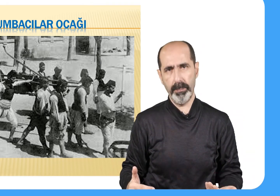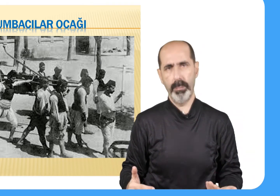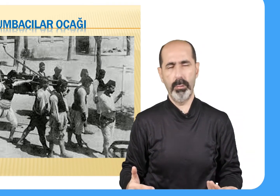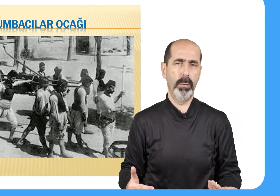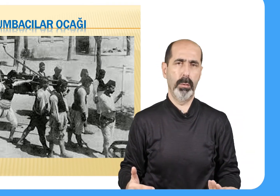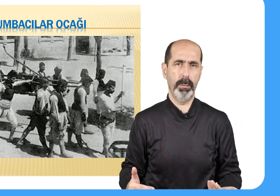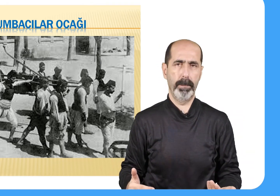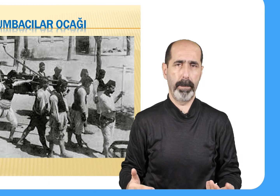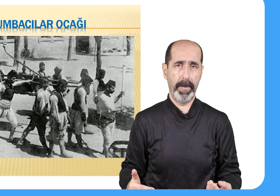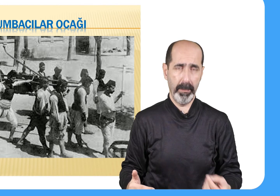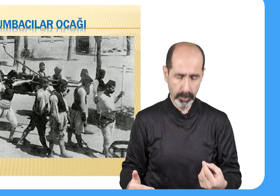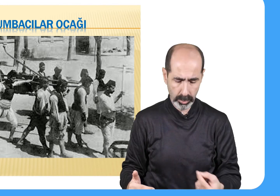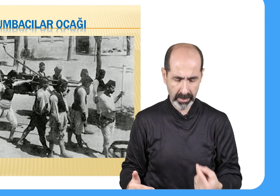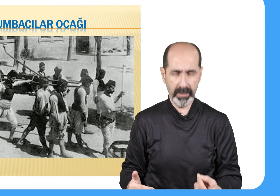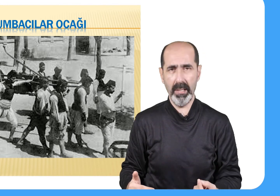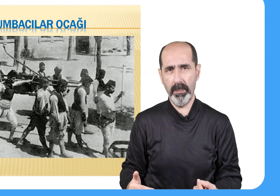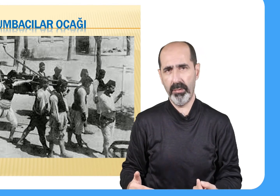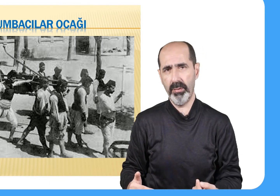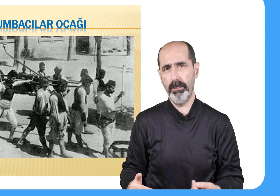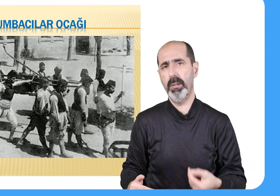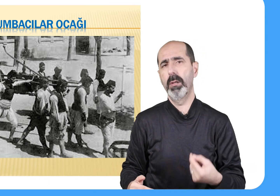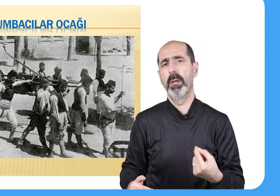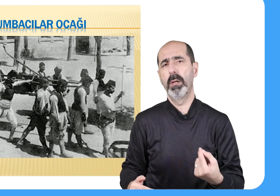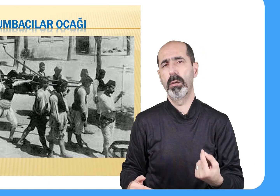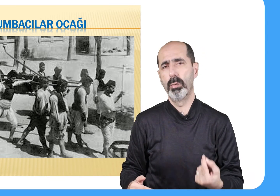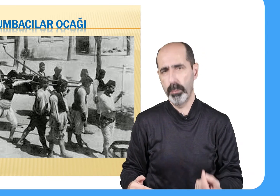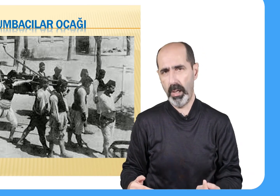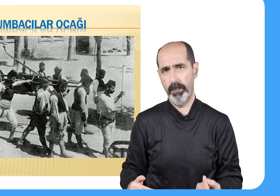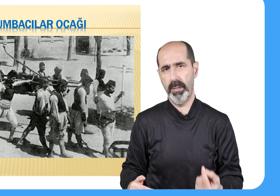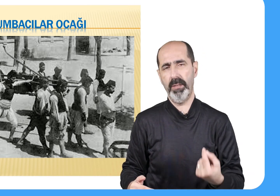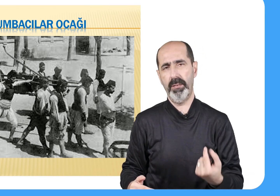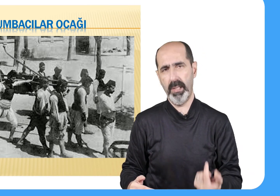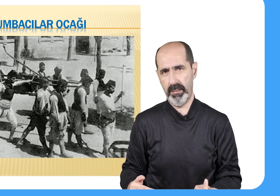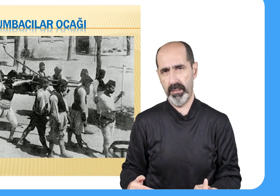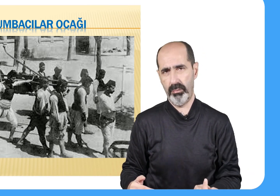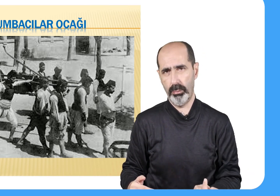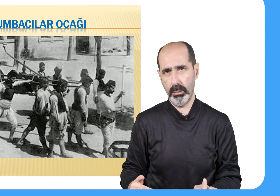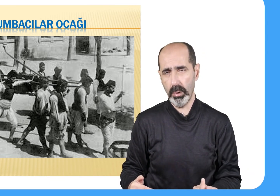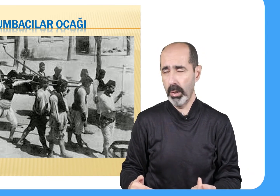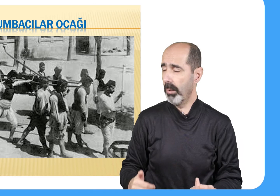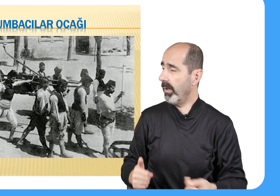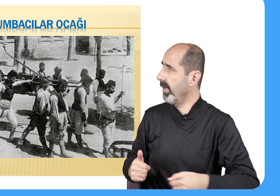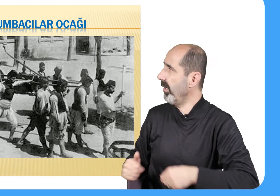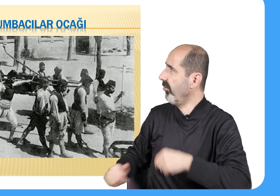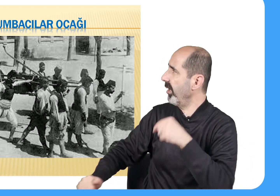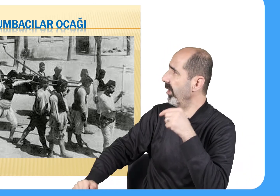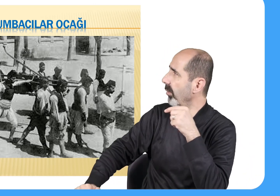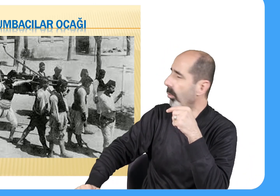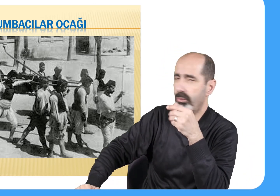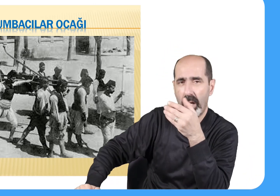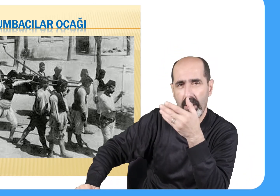Yanıp Kül oluyordu O bunu engellemek için bir gruba bir mesleği ihtiyaç duyuldu ve